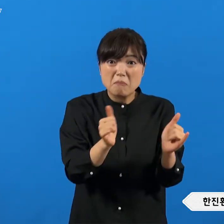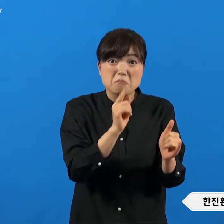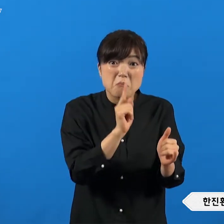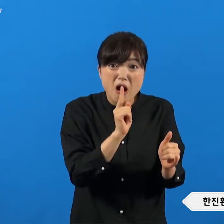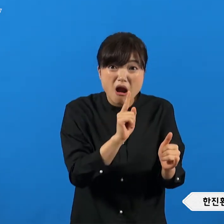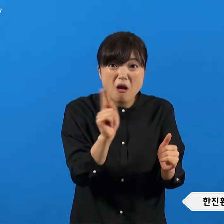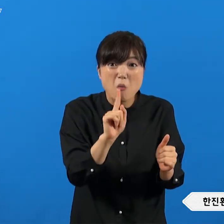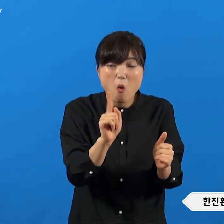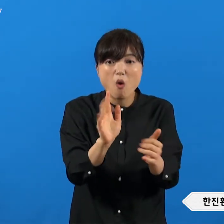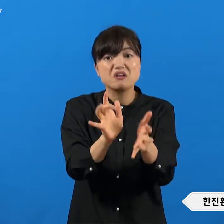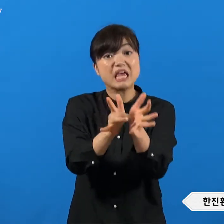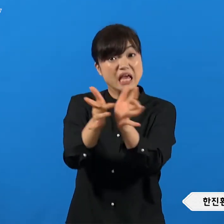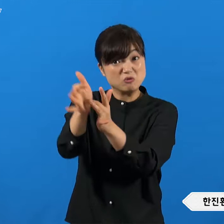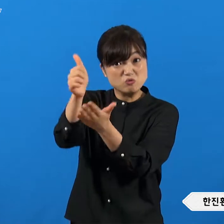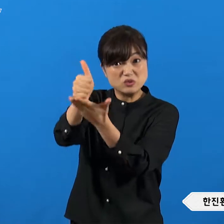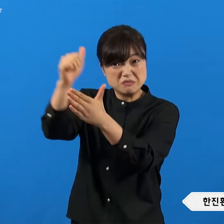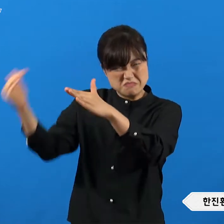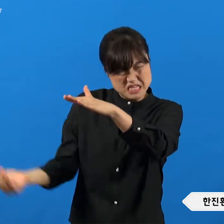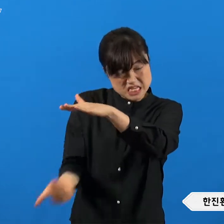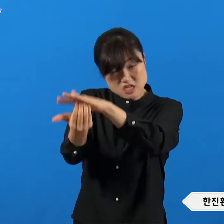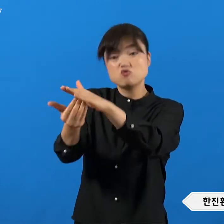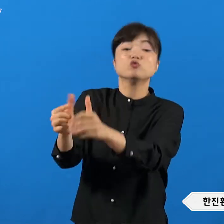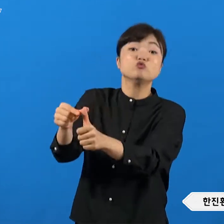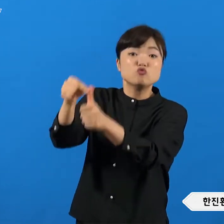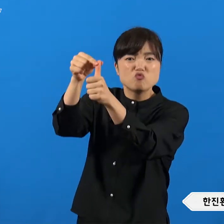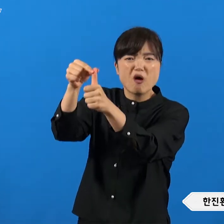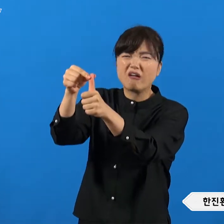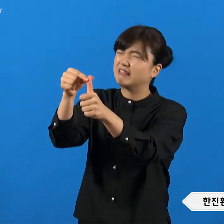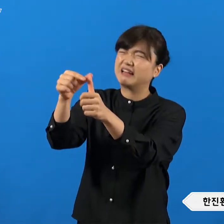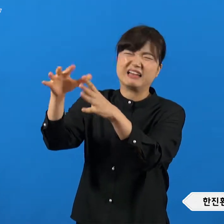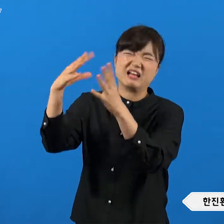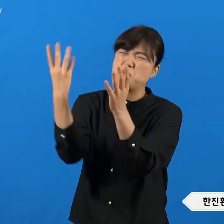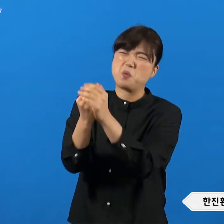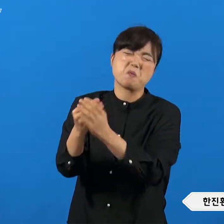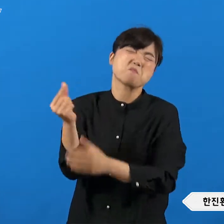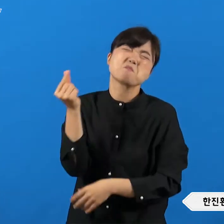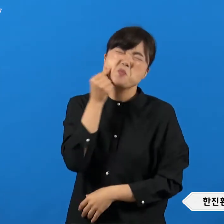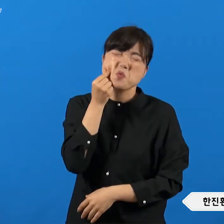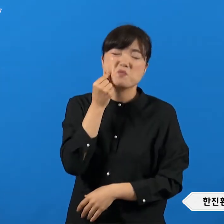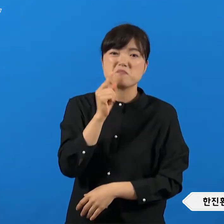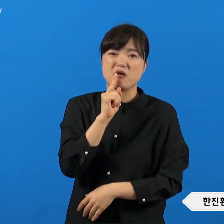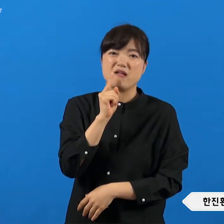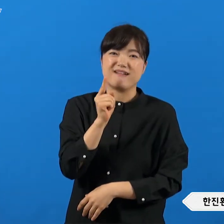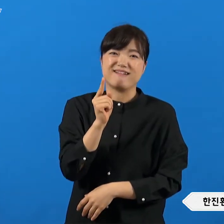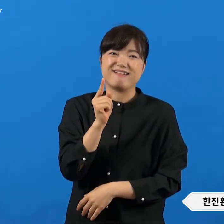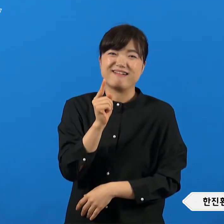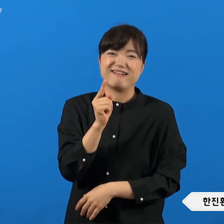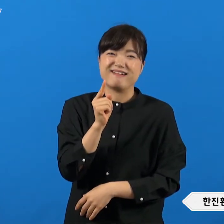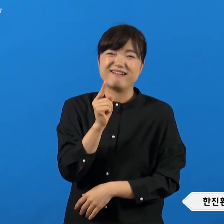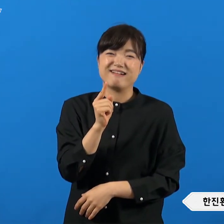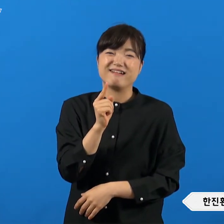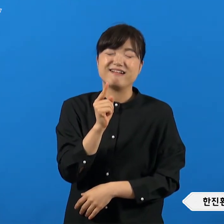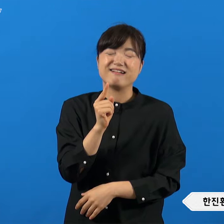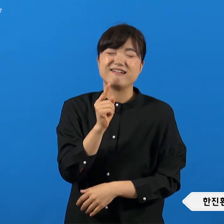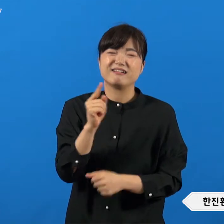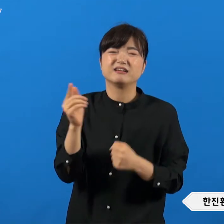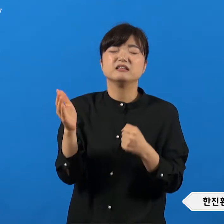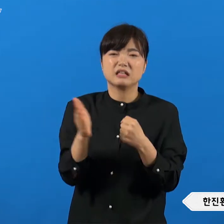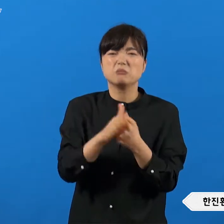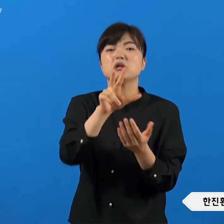말은 예수님이 이룩해 놓은 구원은 불완전하다 하는 것을 말하는 것이기 때문에